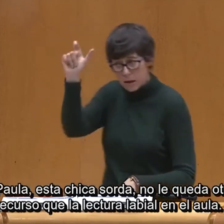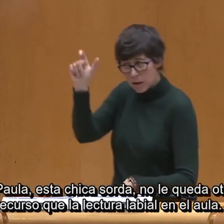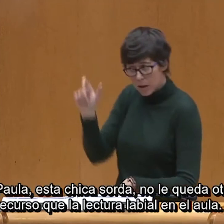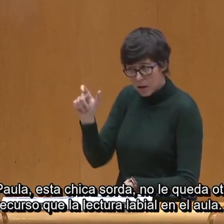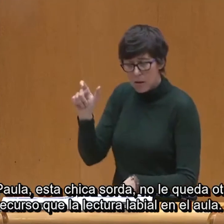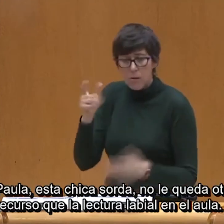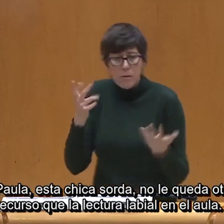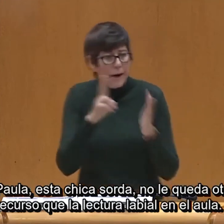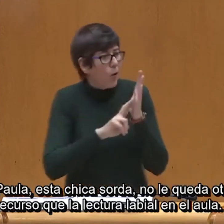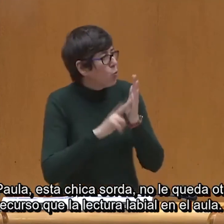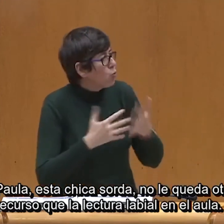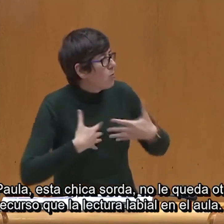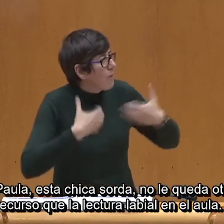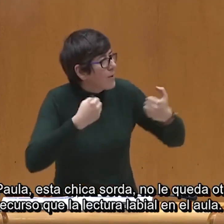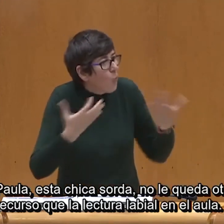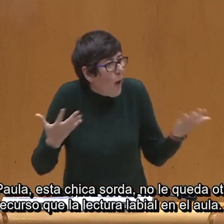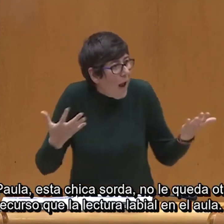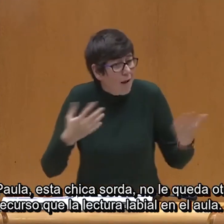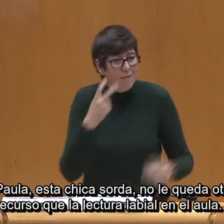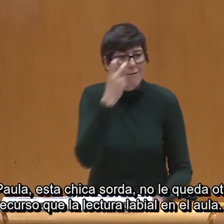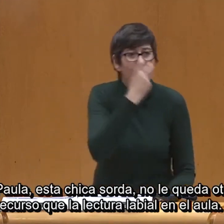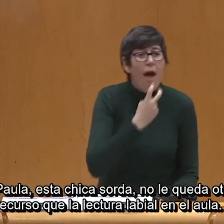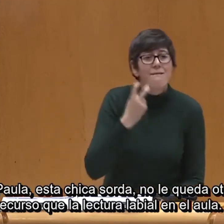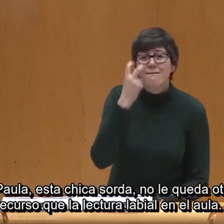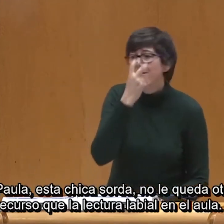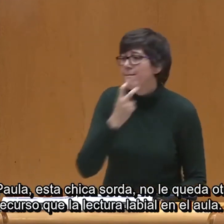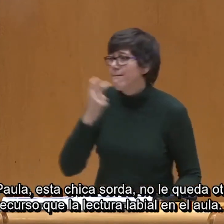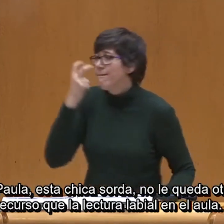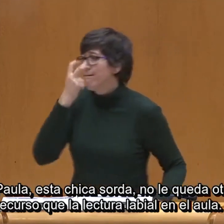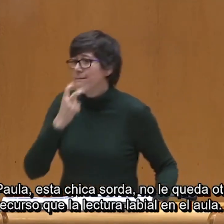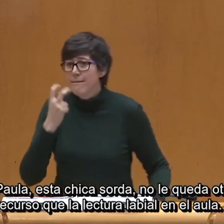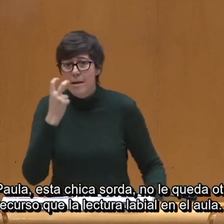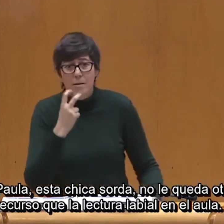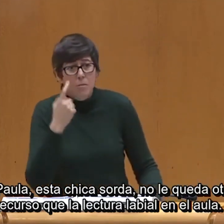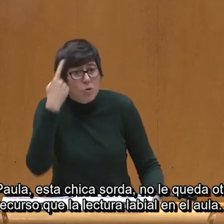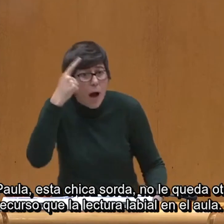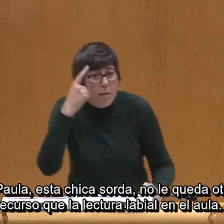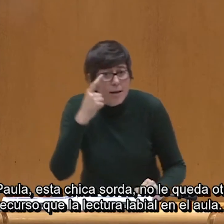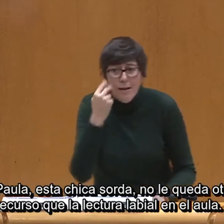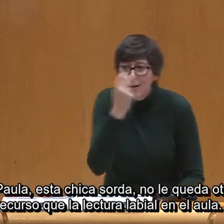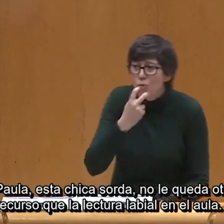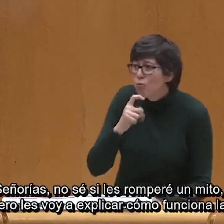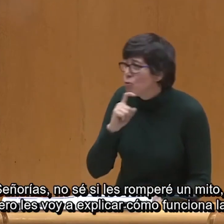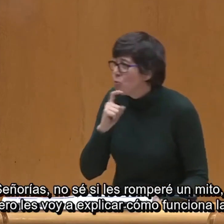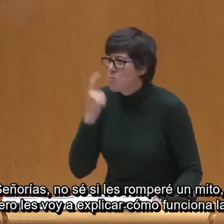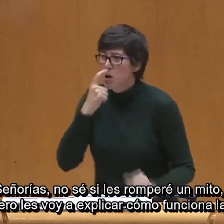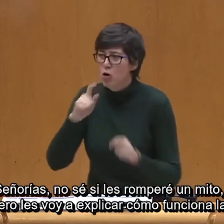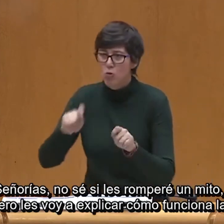Paula, esta chica sorda, ya no le queda otro recurso que la lectura labial en el aula. Pero no sé,